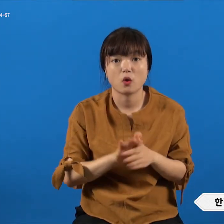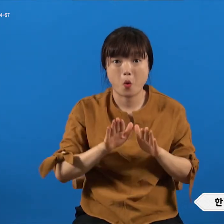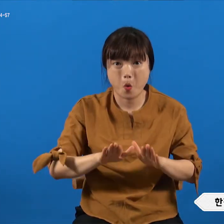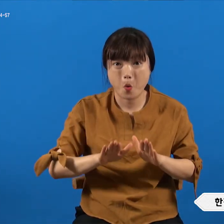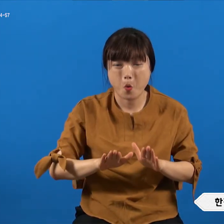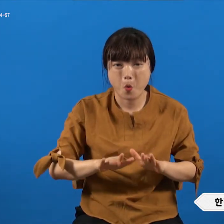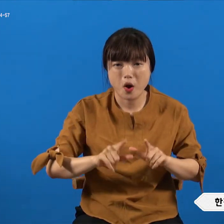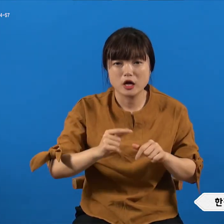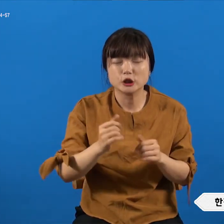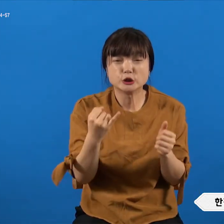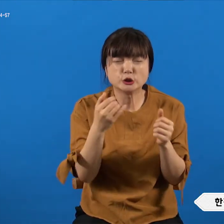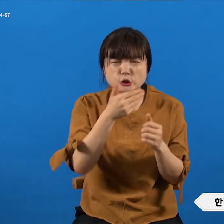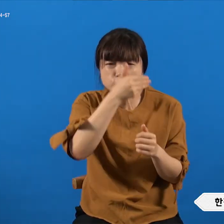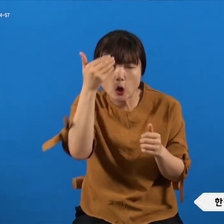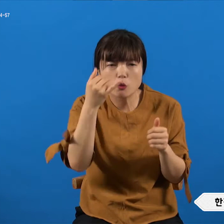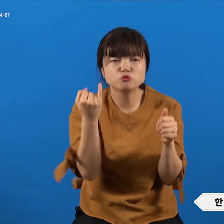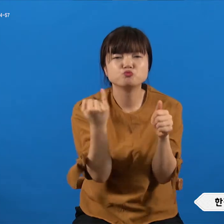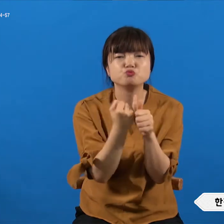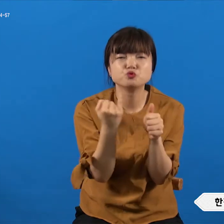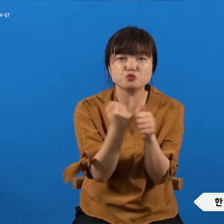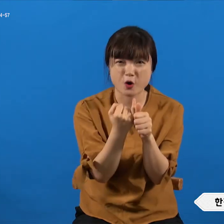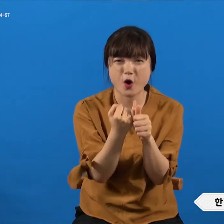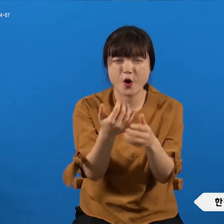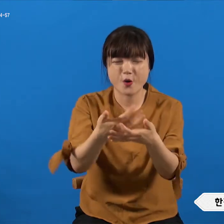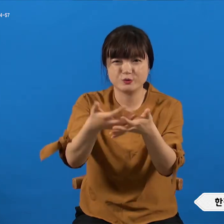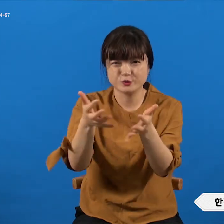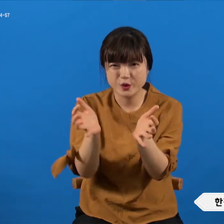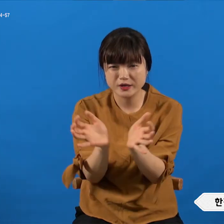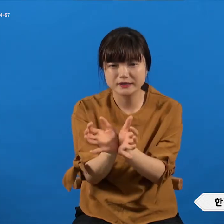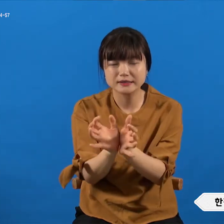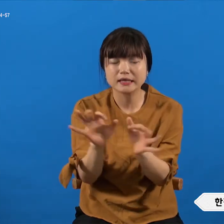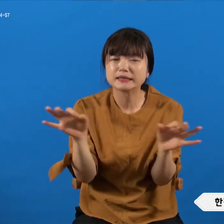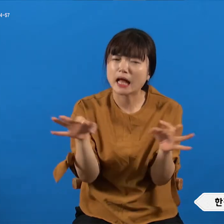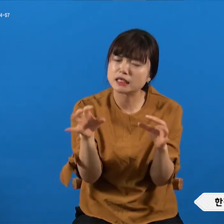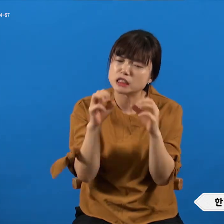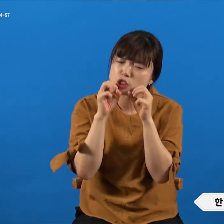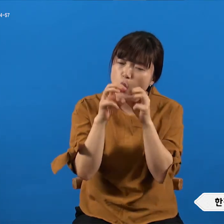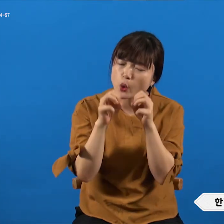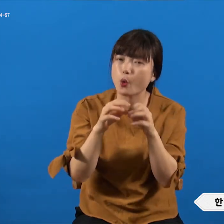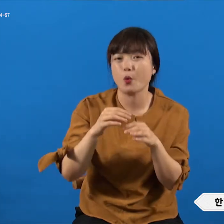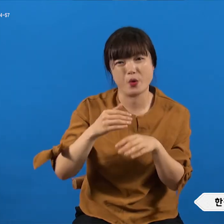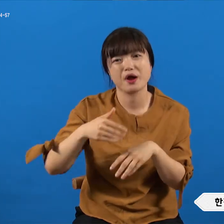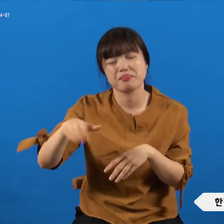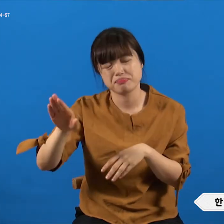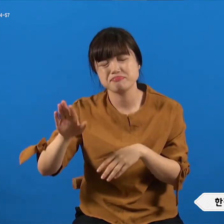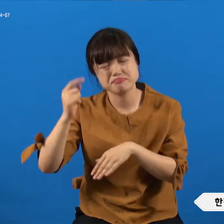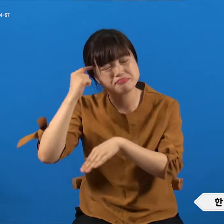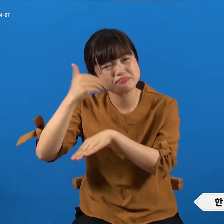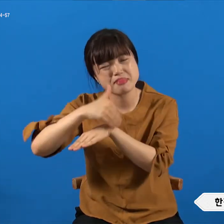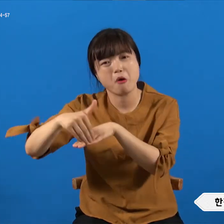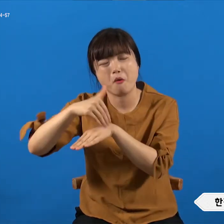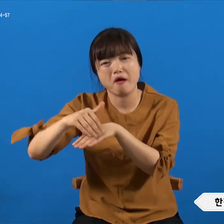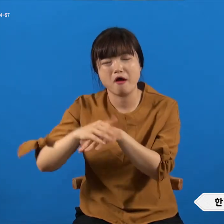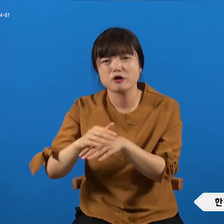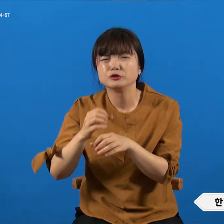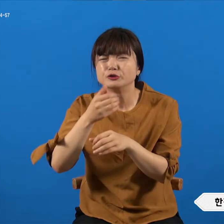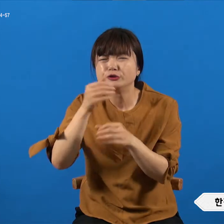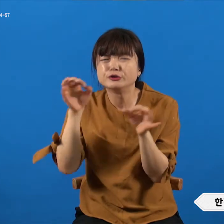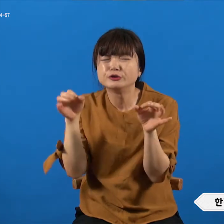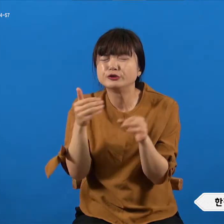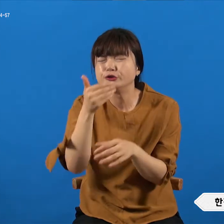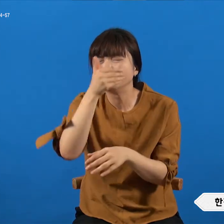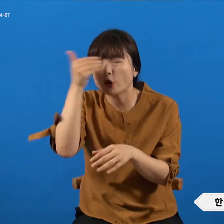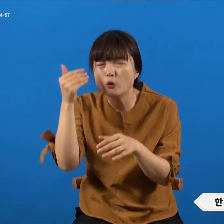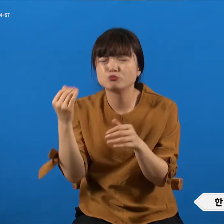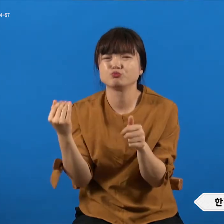올해는 젊은 부부 그 부서에서도 단기 선교를 간다고 합니다. 젊은 부부는 한창